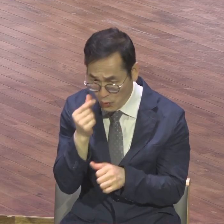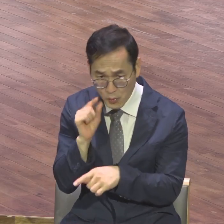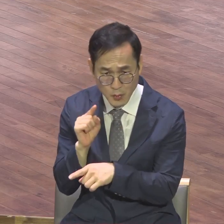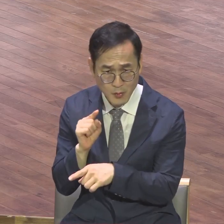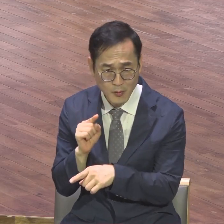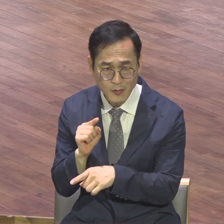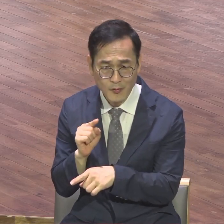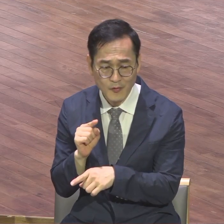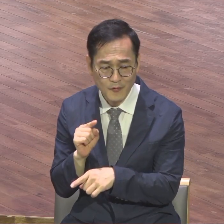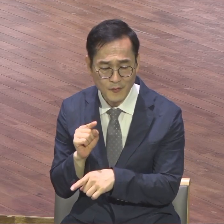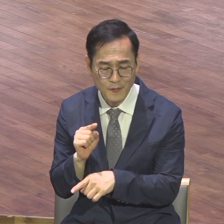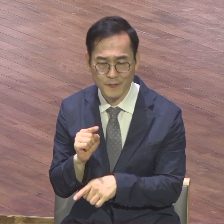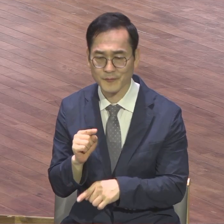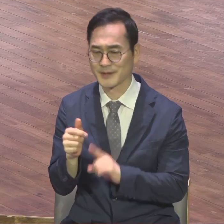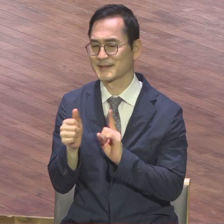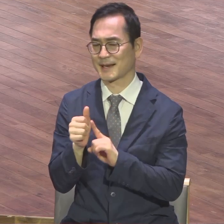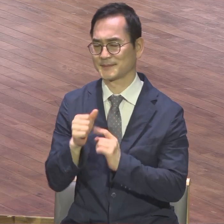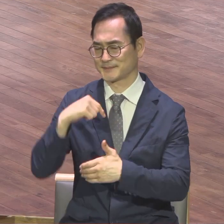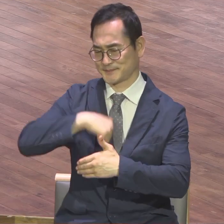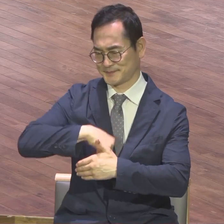말은 안 했지만 이 간수가